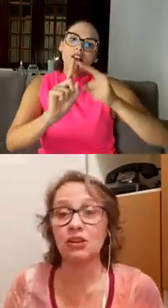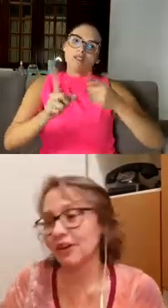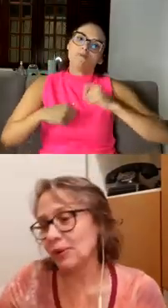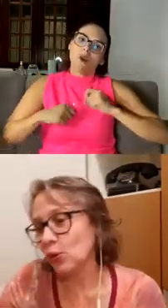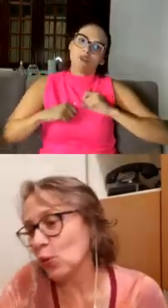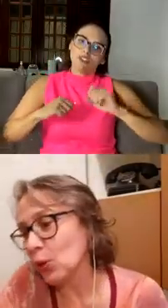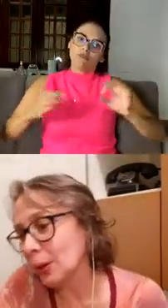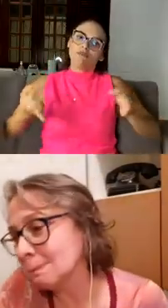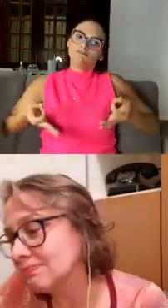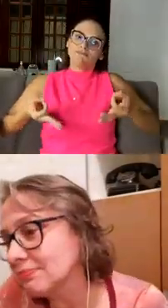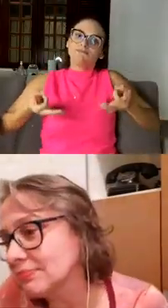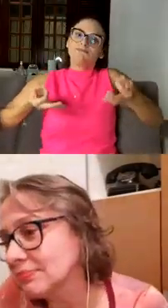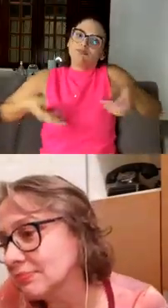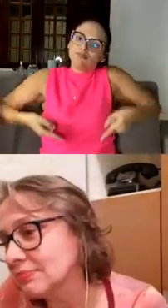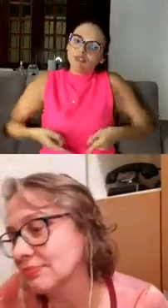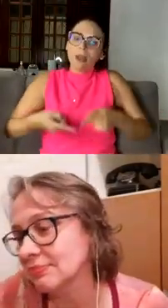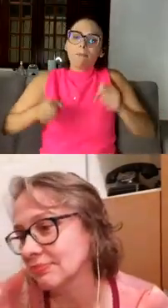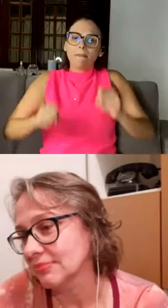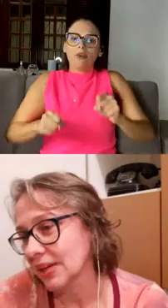Deixa eu ver meu